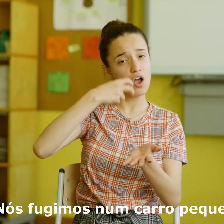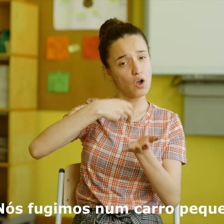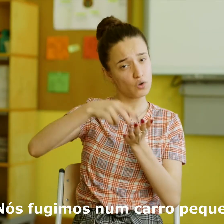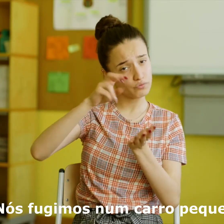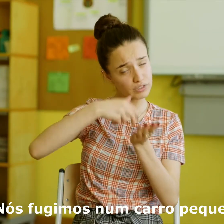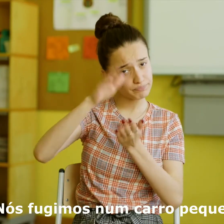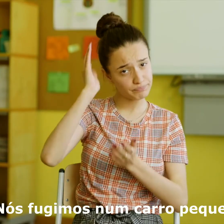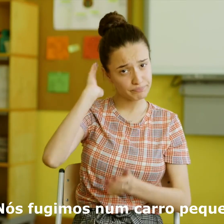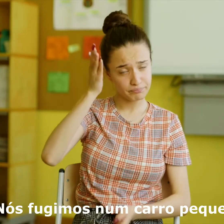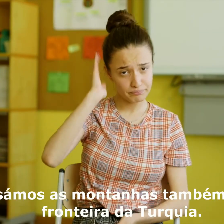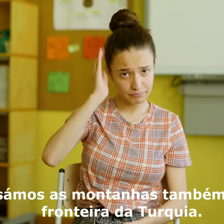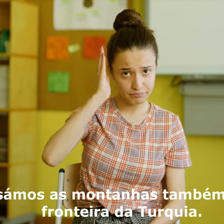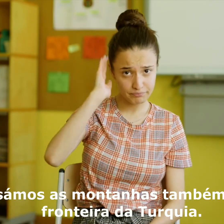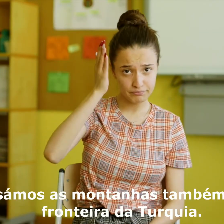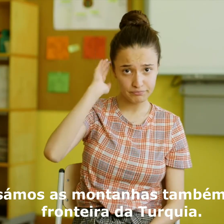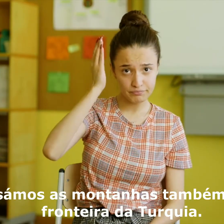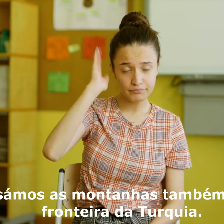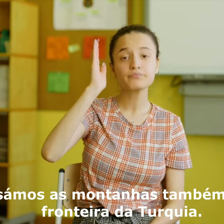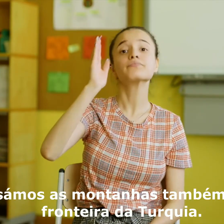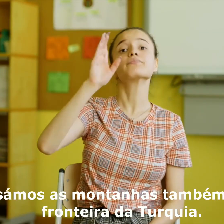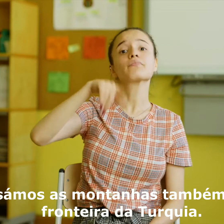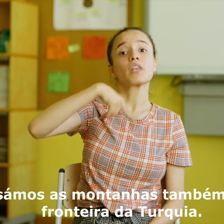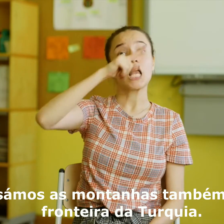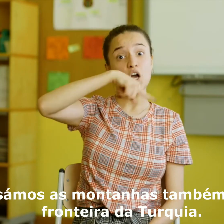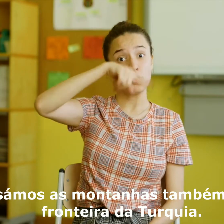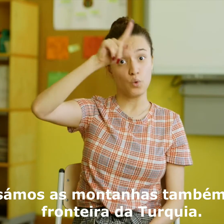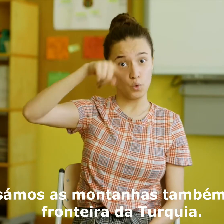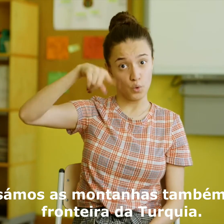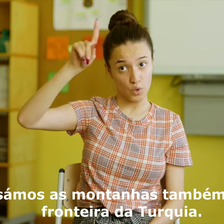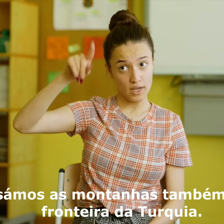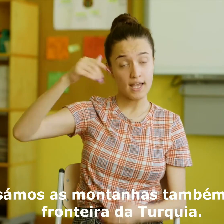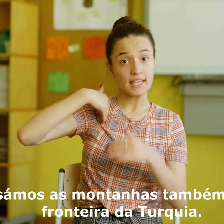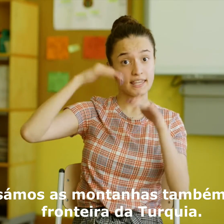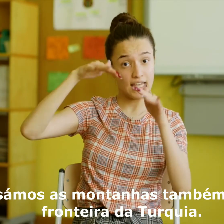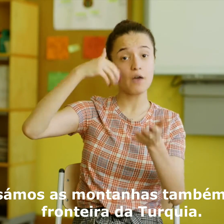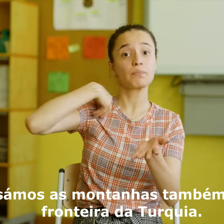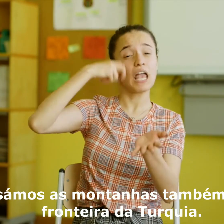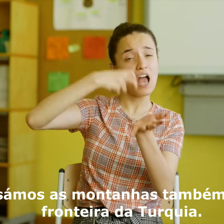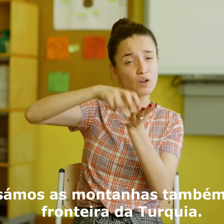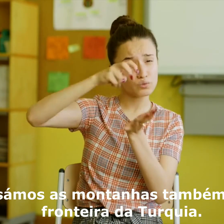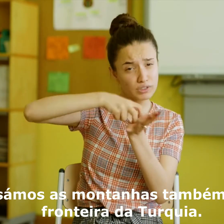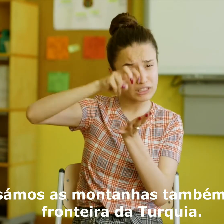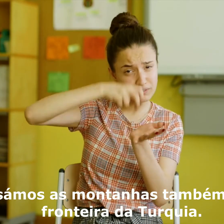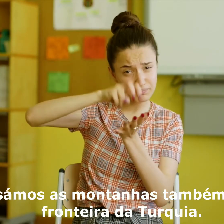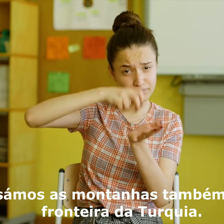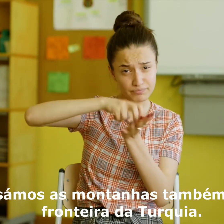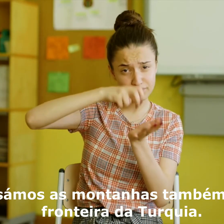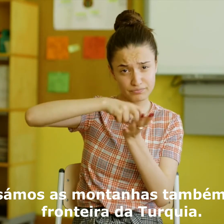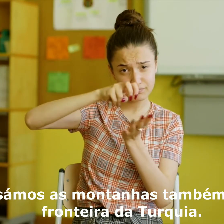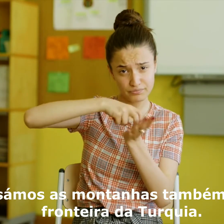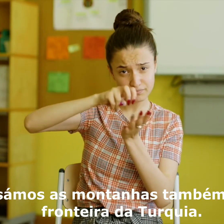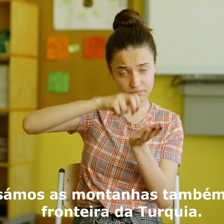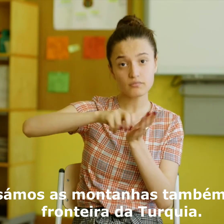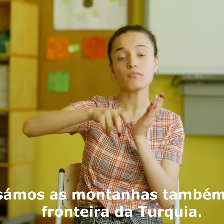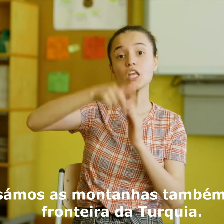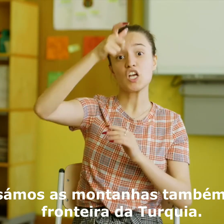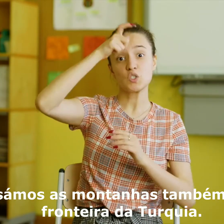muito pequeno. Atravessamos montanhas, tivemos também uma viagem a pé até à fronteira